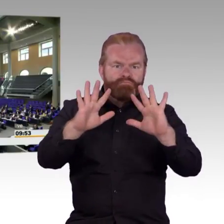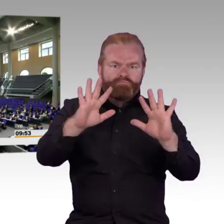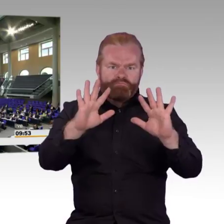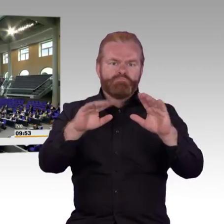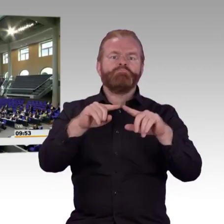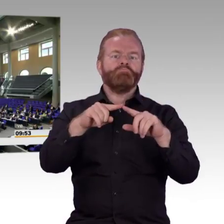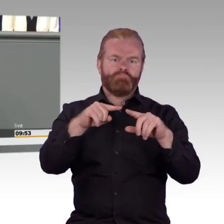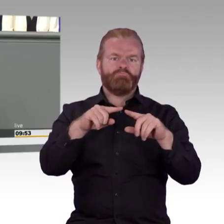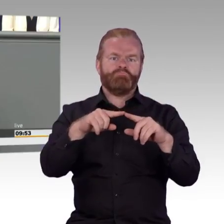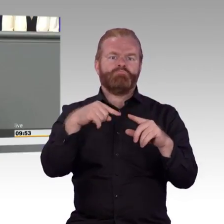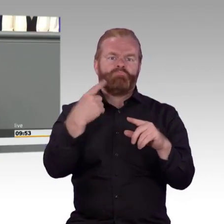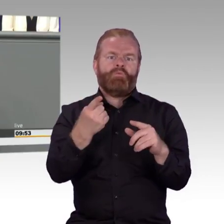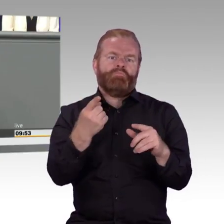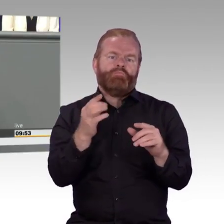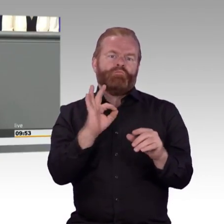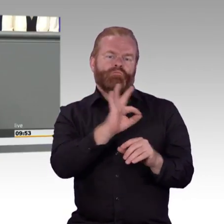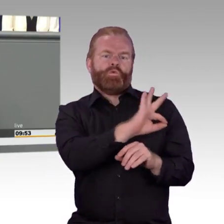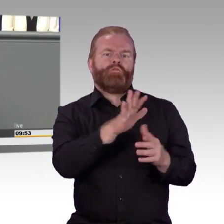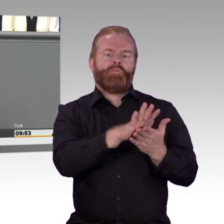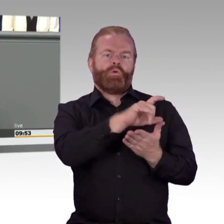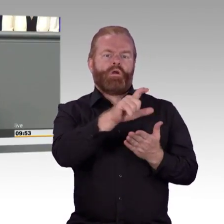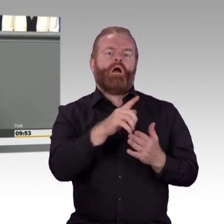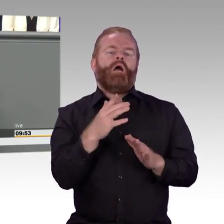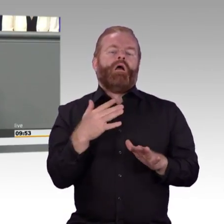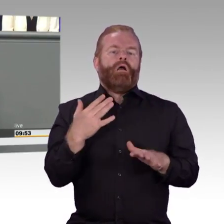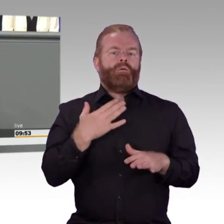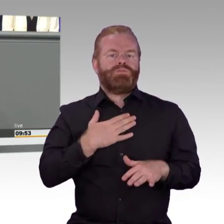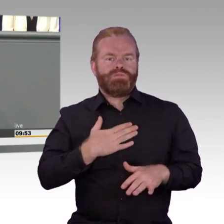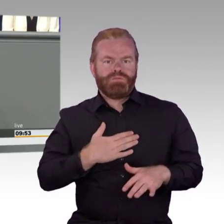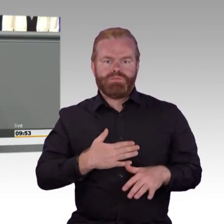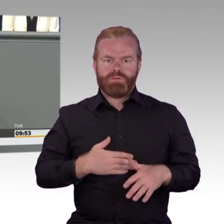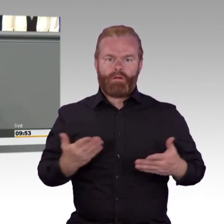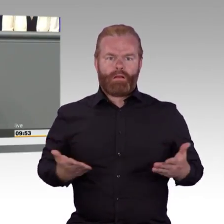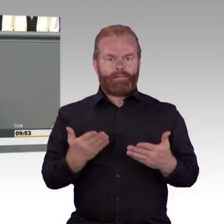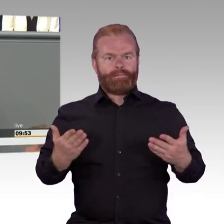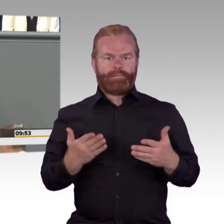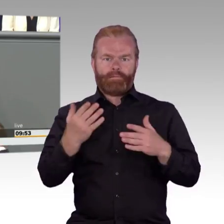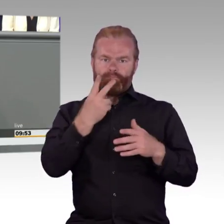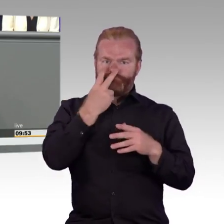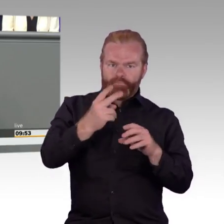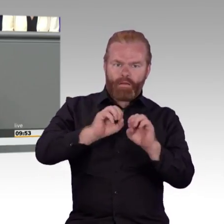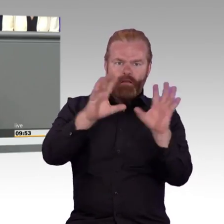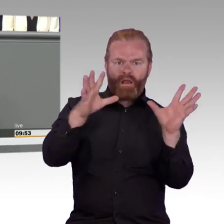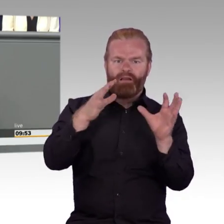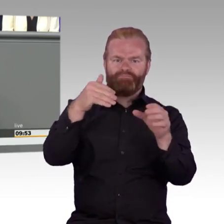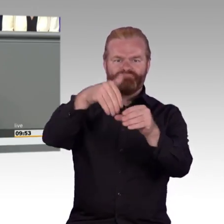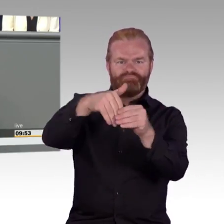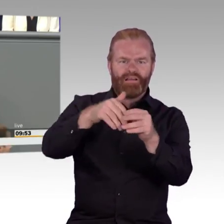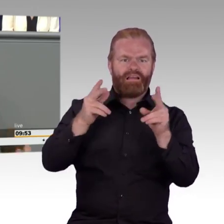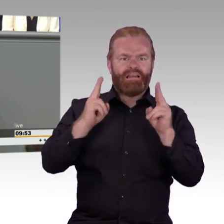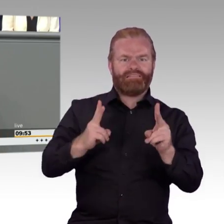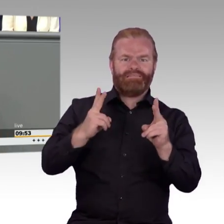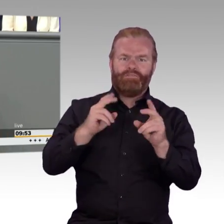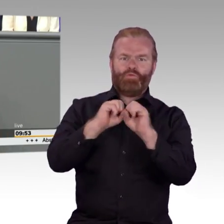Und ich verstehe auch nicht, weswegen FDP und Grüne sich so vehement gegen dieses Instrumentarium wenden.